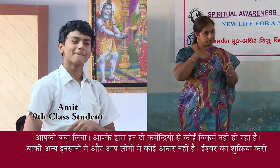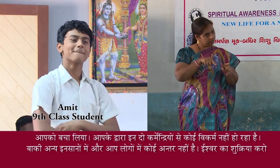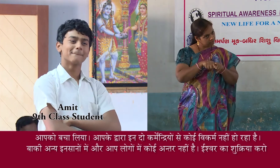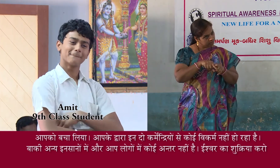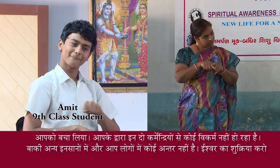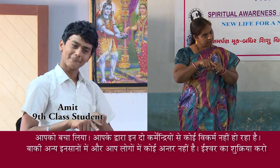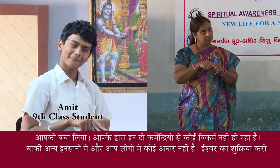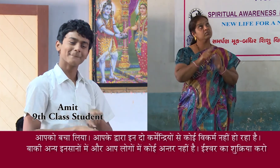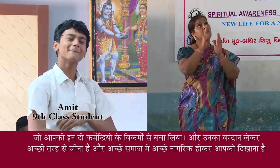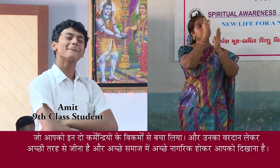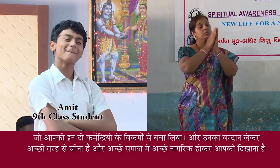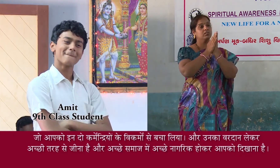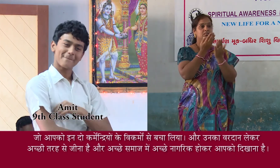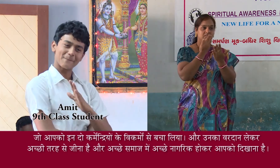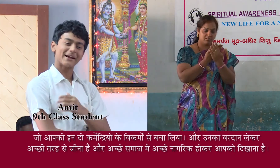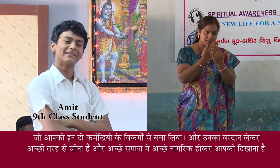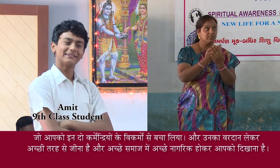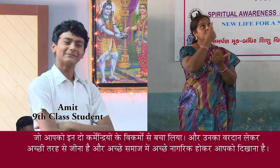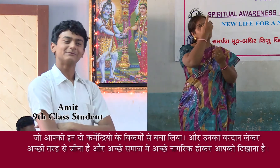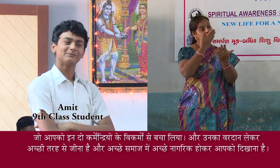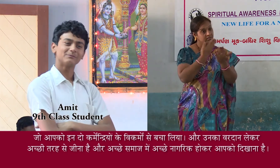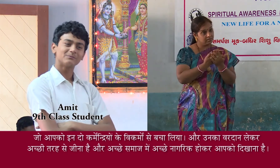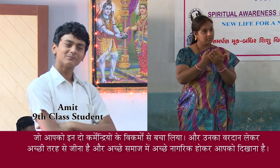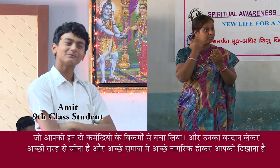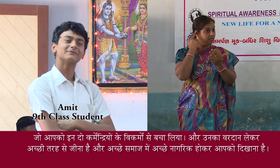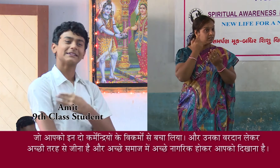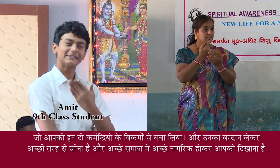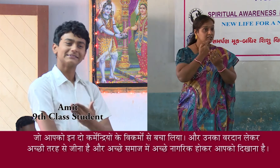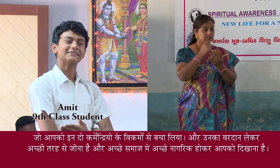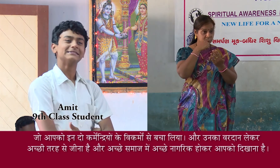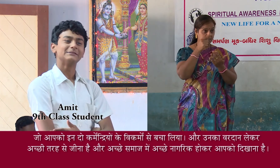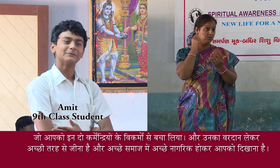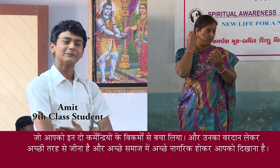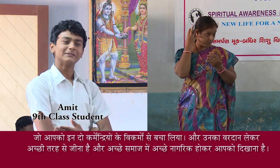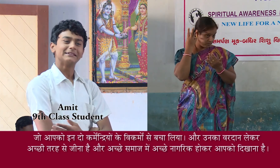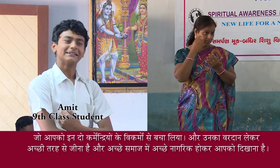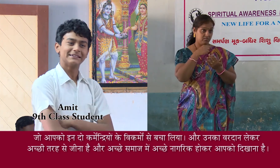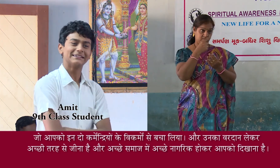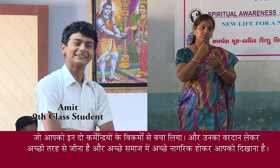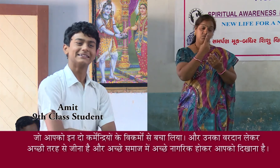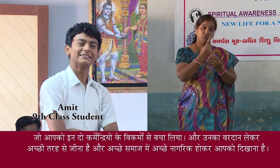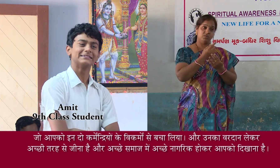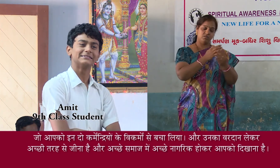ईश्वर का शुक्रिया करो जो आपको इन दो कर्मेंद्रियों के विकर्मों से बचा लिया